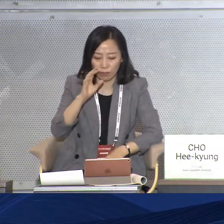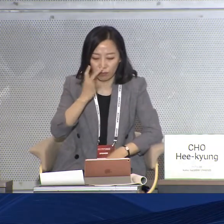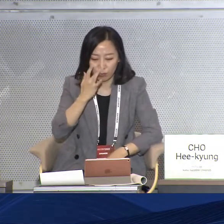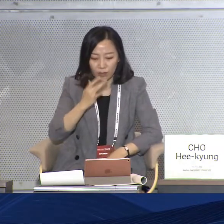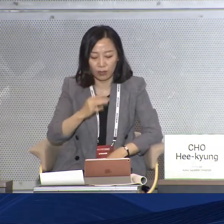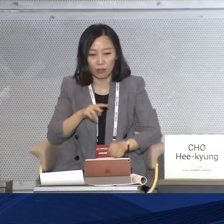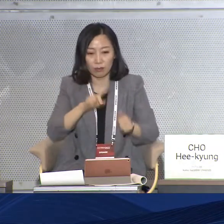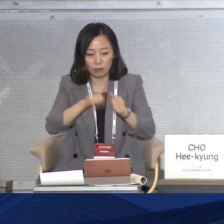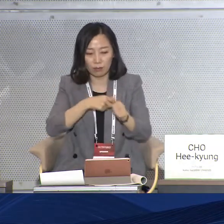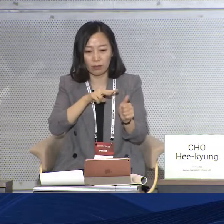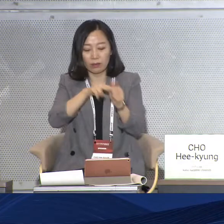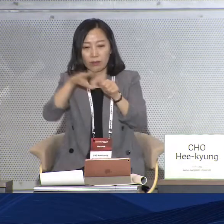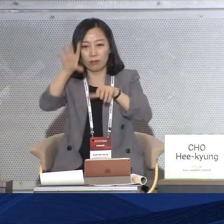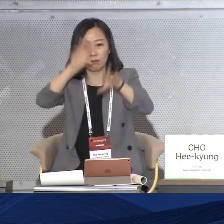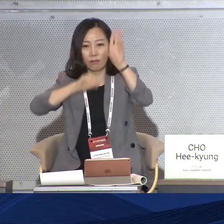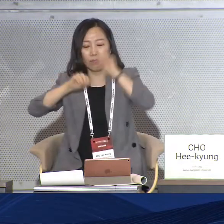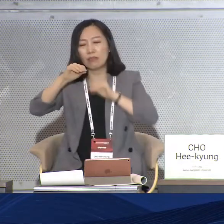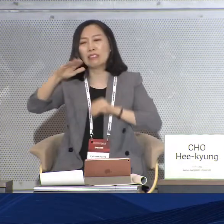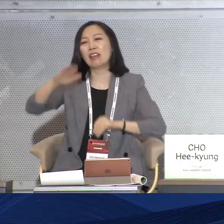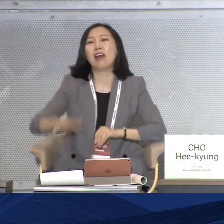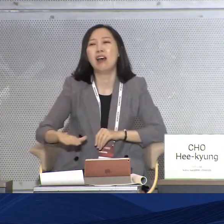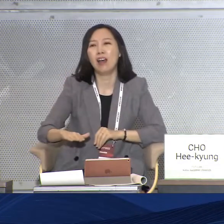어려움이 있습니다.